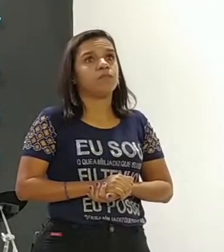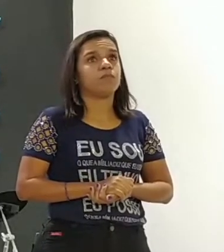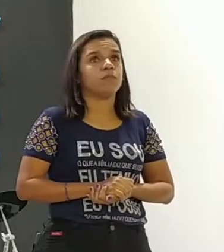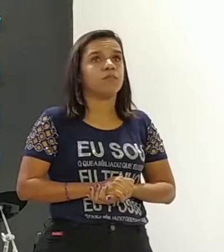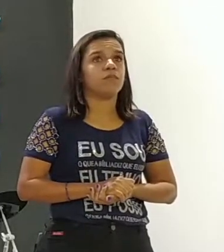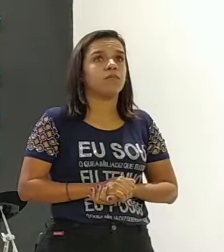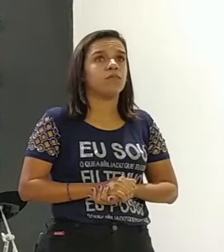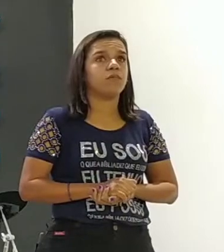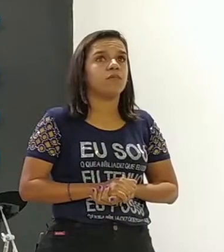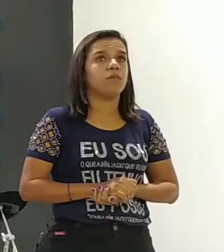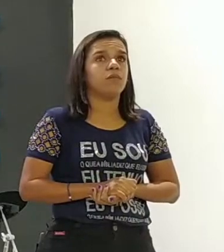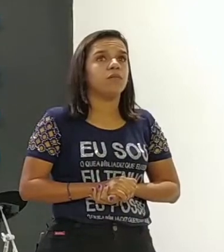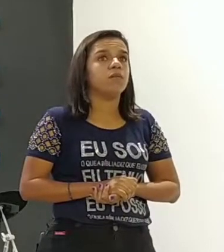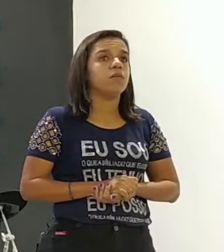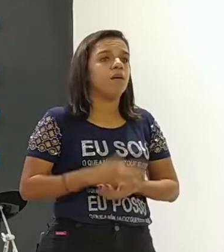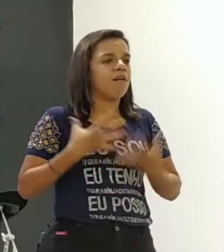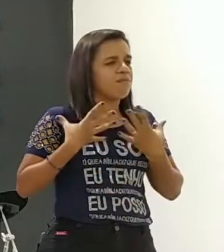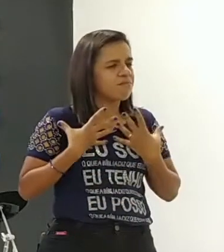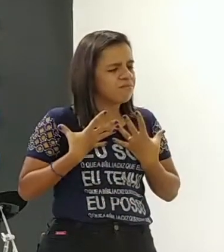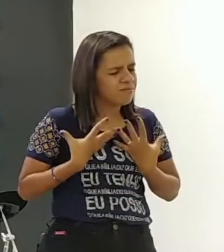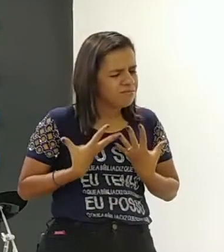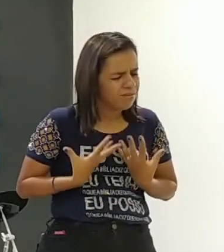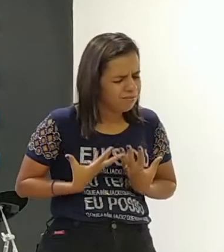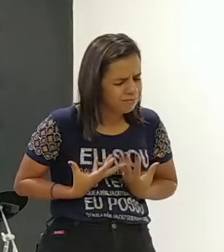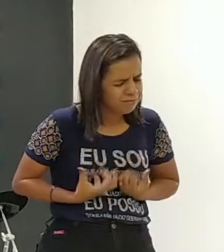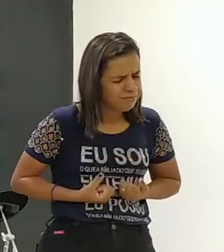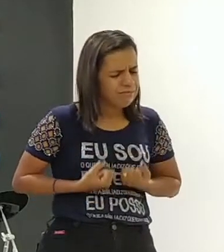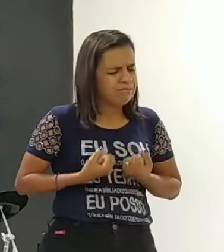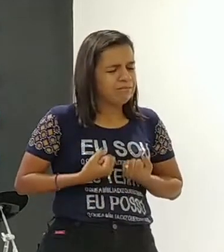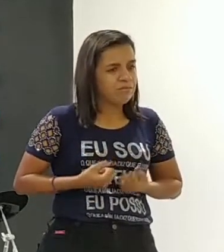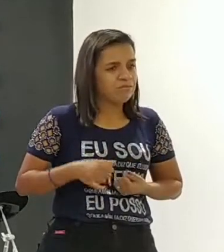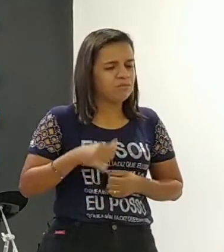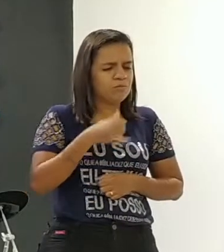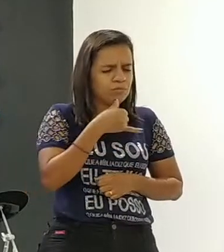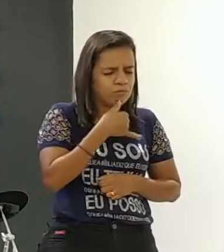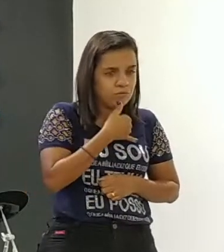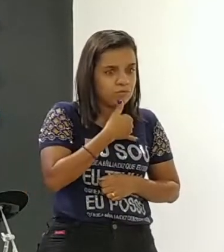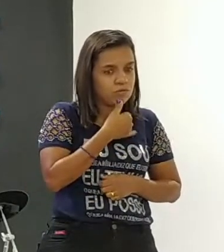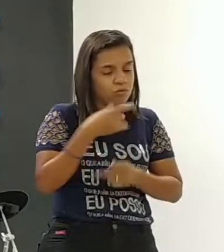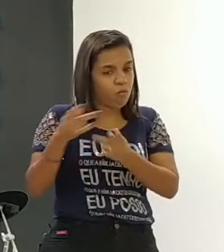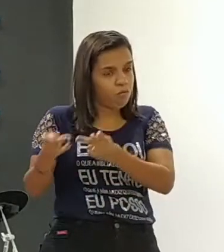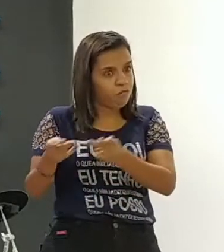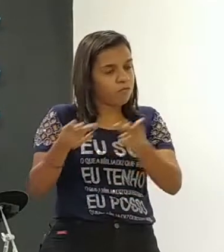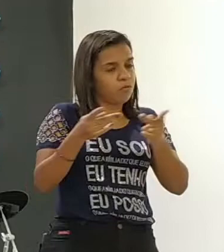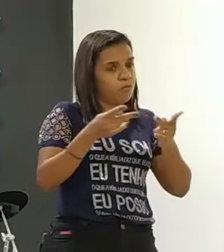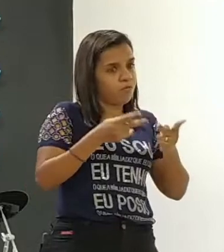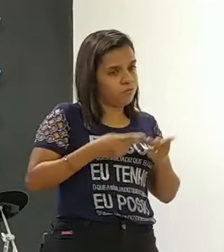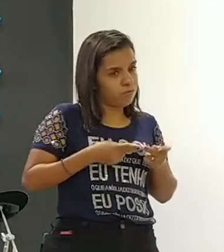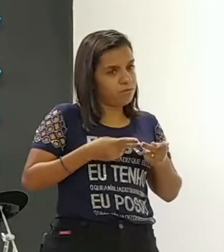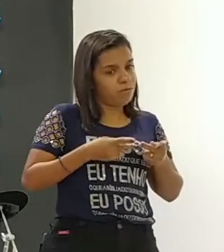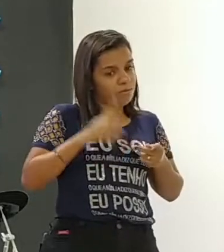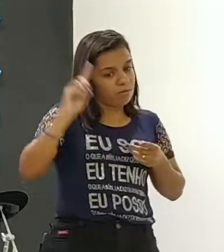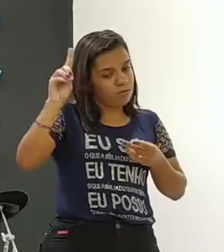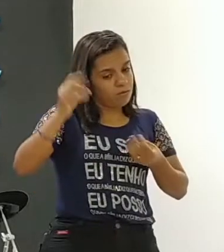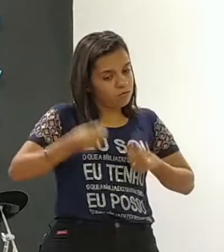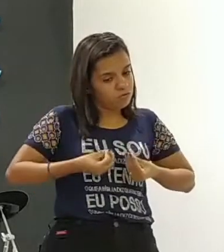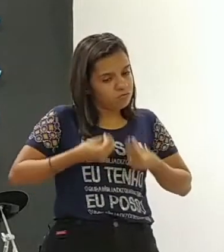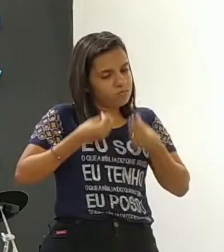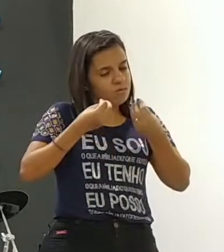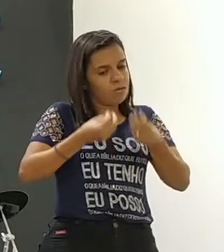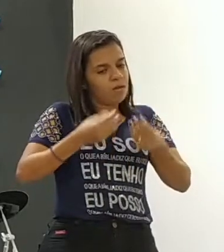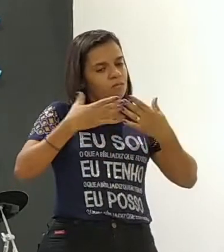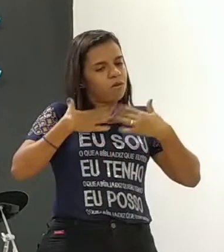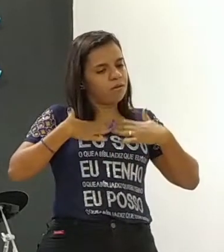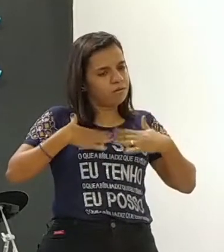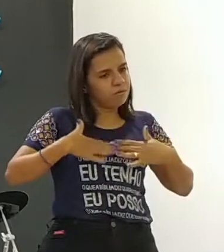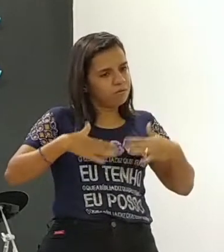Vinde a mim, todos os que estáis cansados e sobrecarregados, e eu vos aliviarei. 29. Tomai sobre vós o